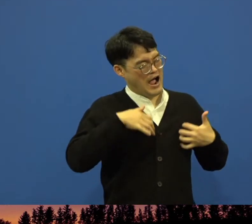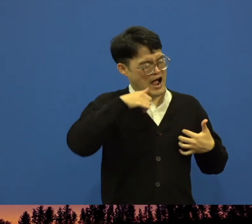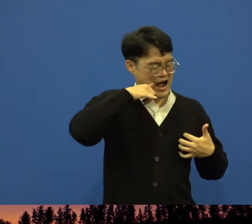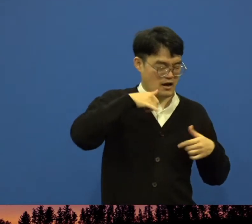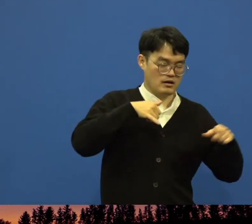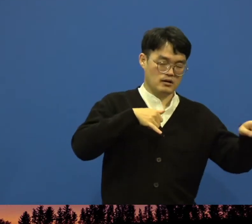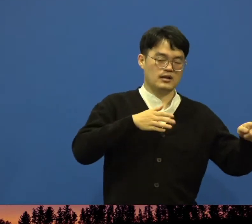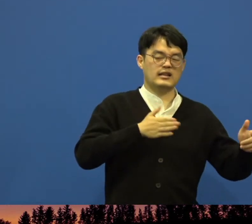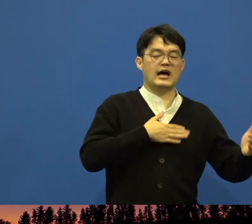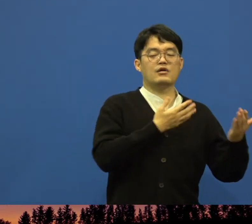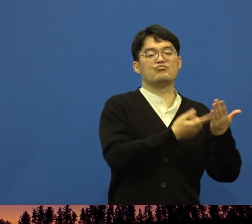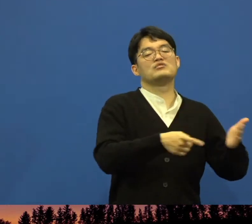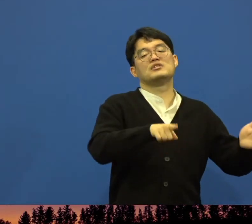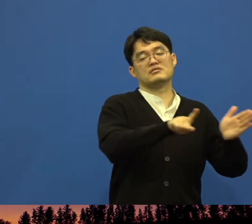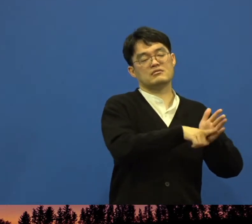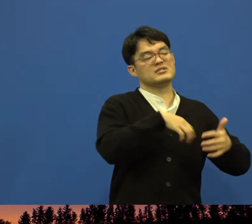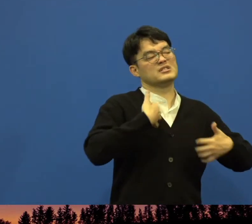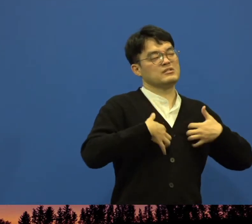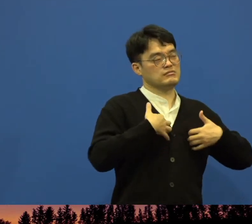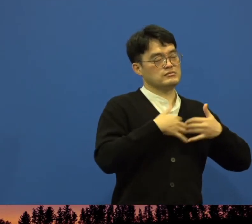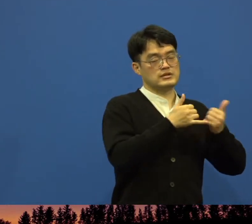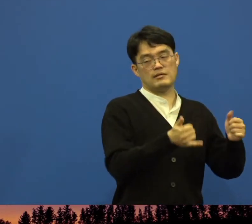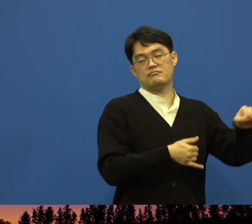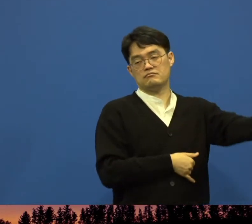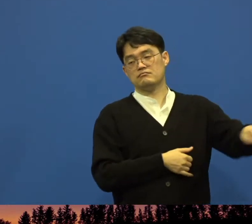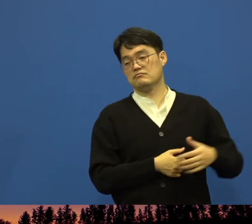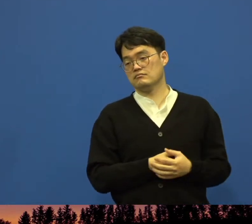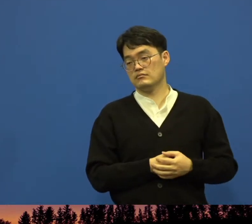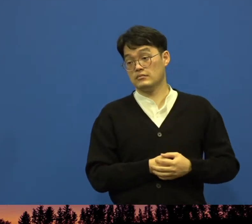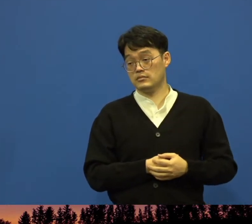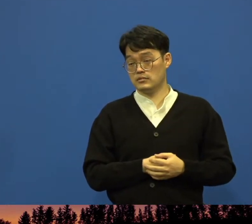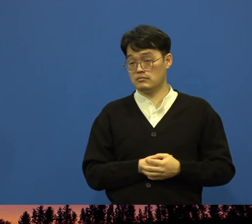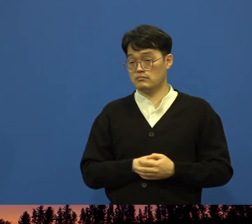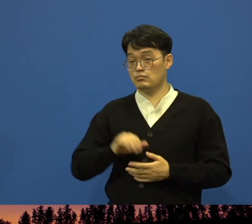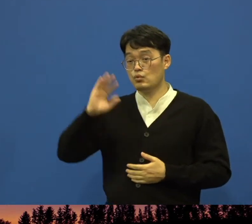여러분, 이것은 오늘 이 세상의 사람들의 모든 삶의 방식입니다.